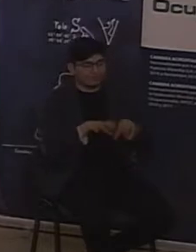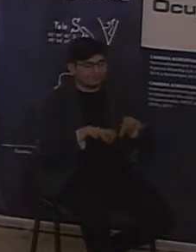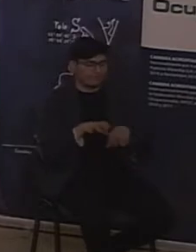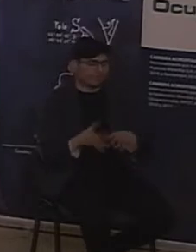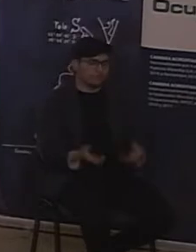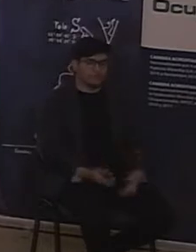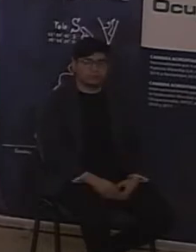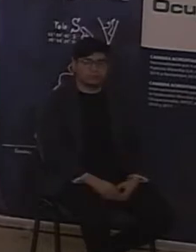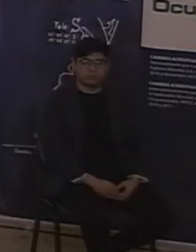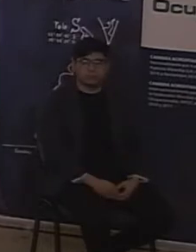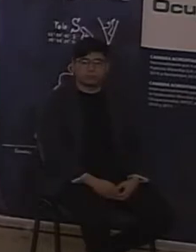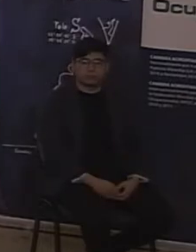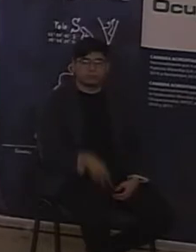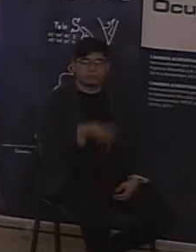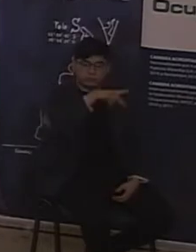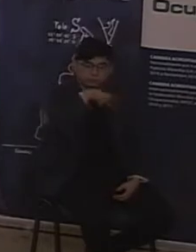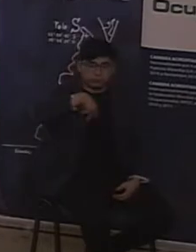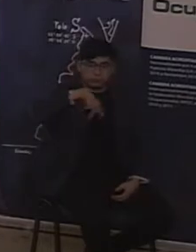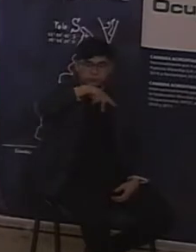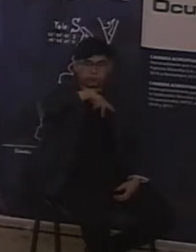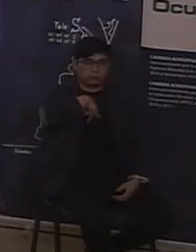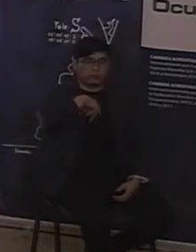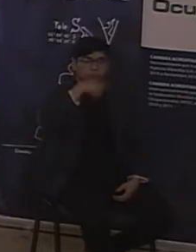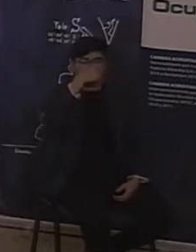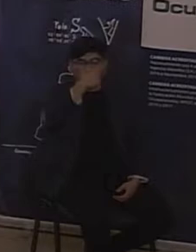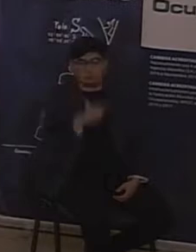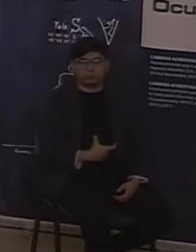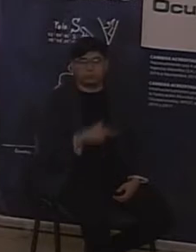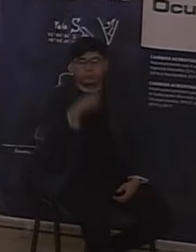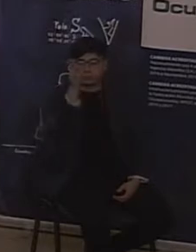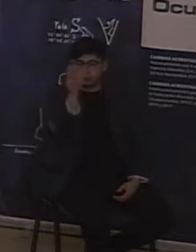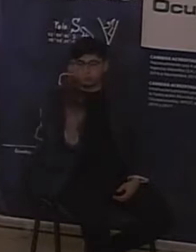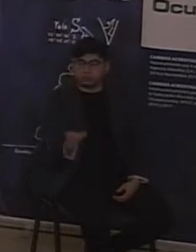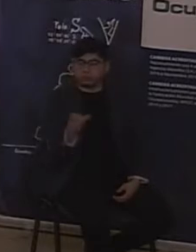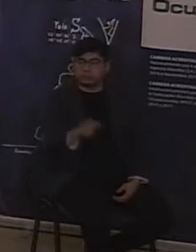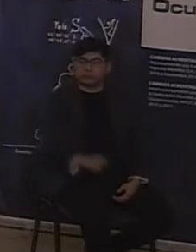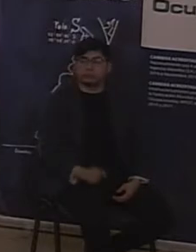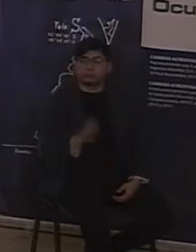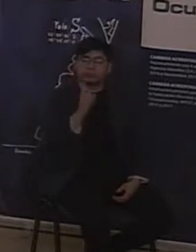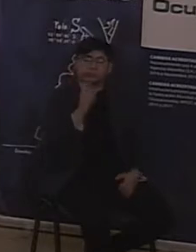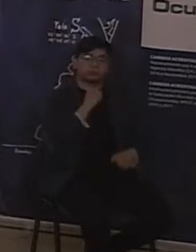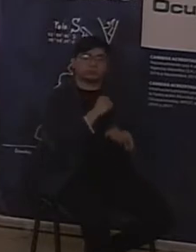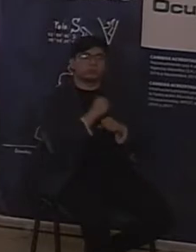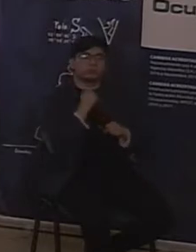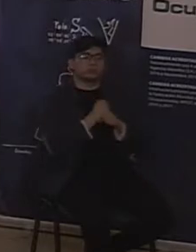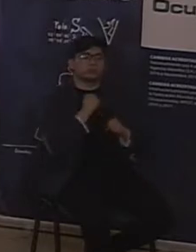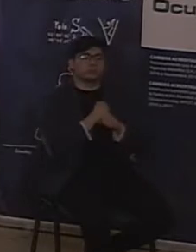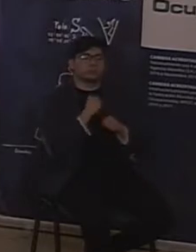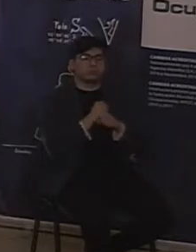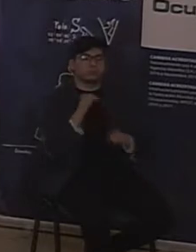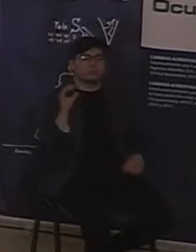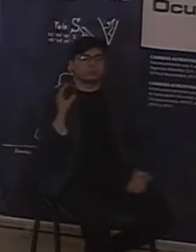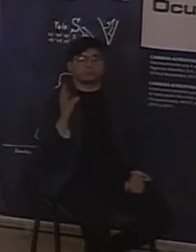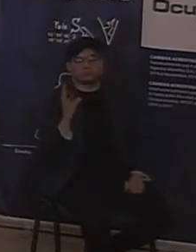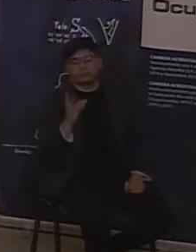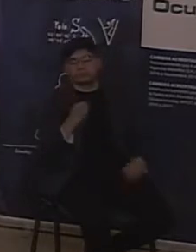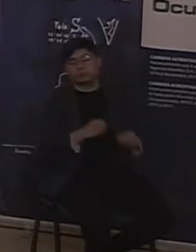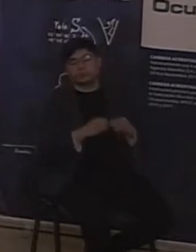y nosotros somos personas fue un trabajo hermoso muy agitado